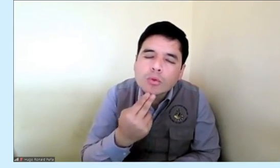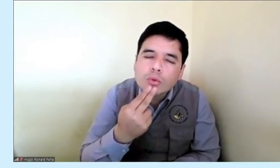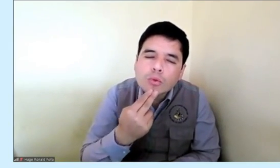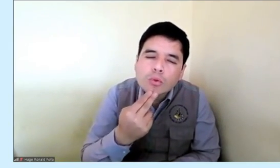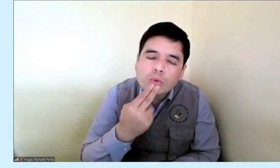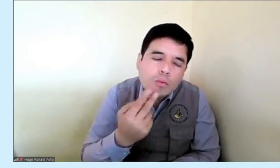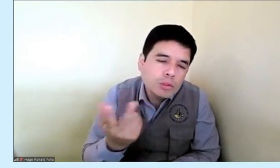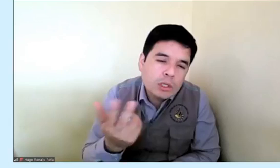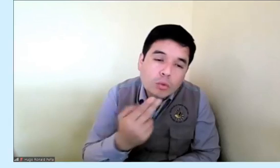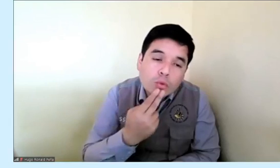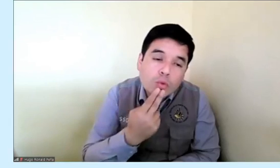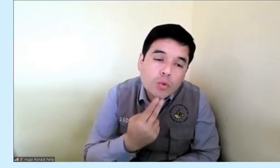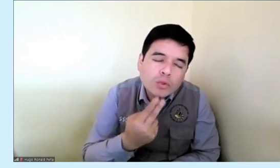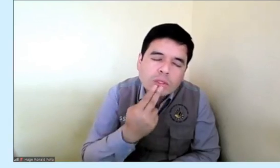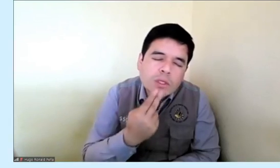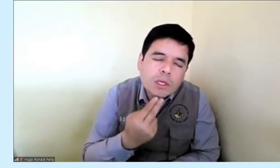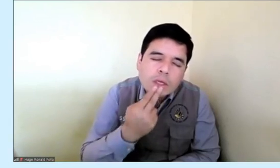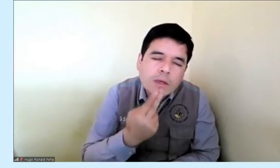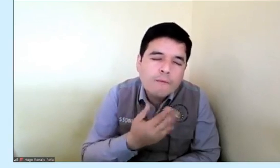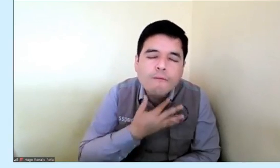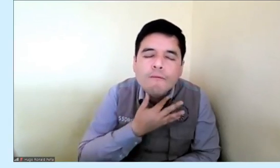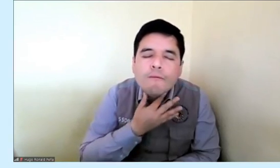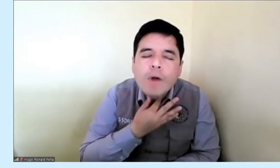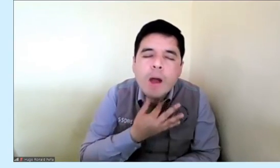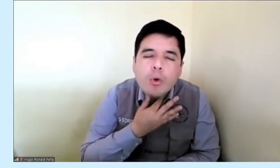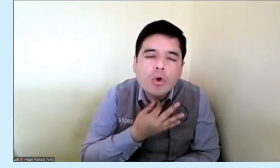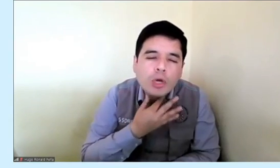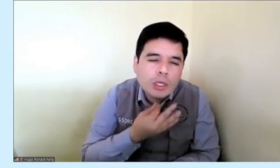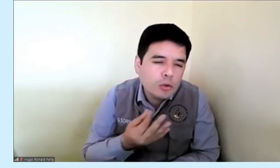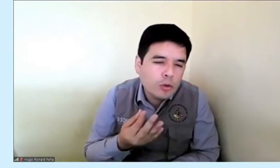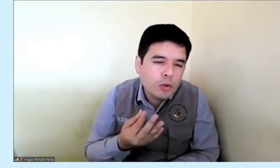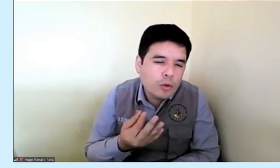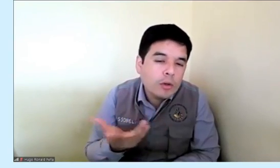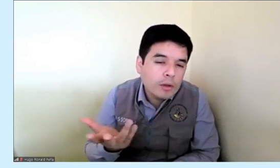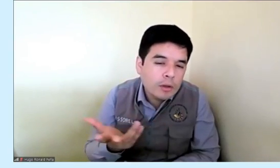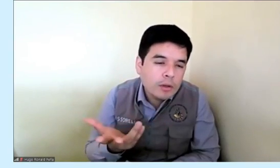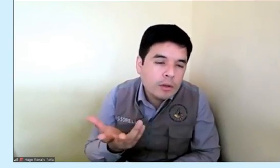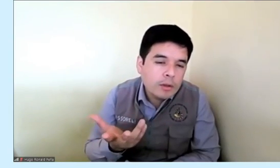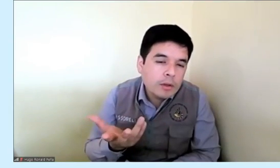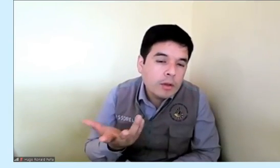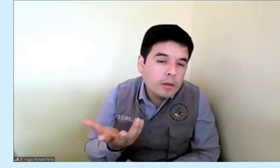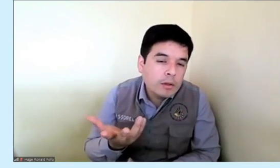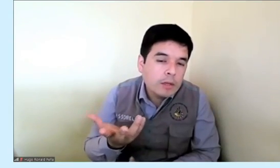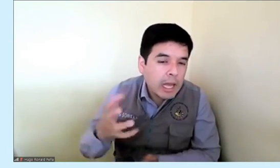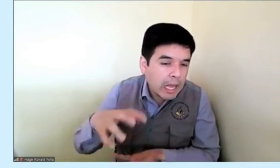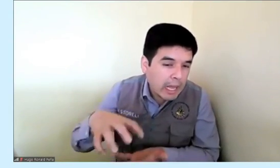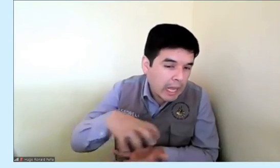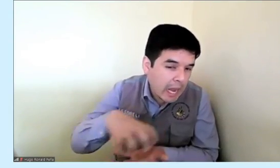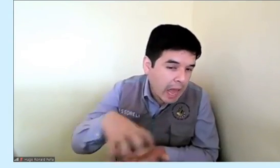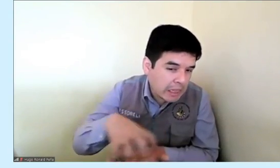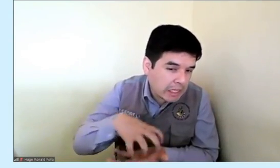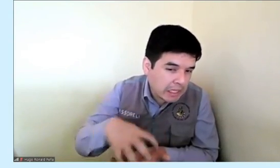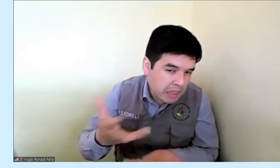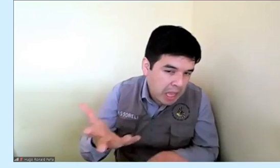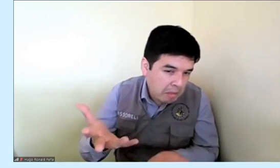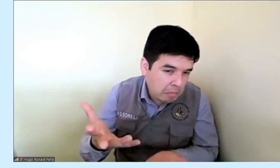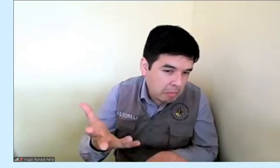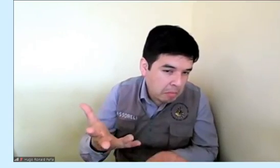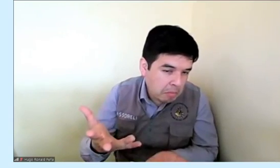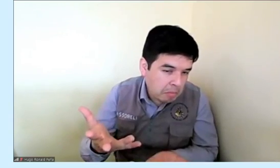¿Cuál es tu dulce? Dulce, el índice y el mentón. Baja el índice y el medio por el mentón. ¿Cuál es tu